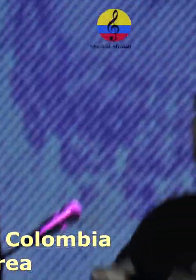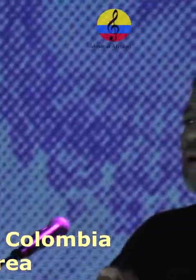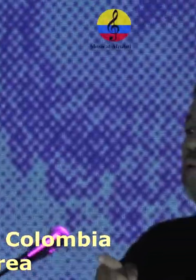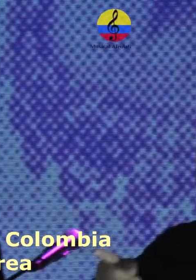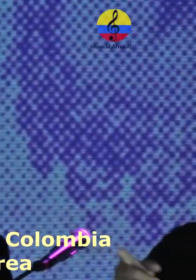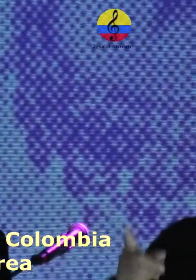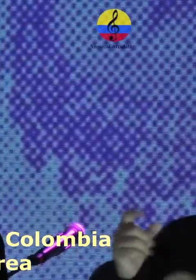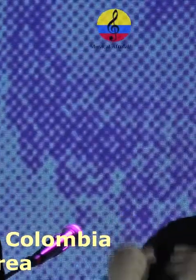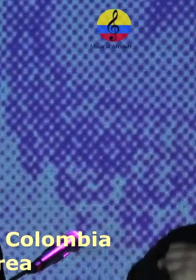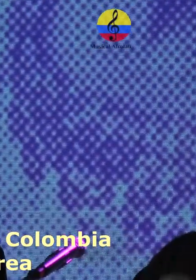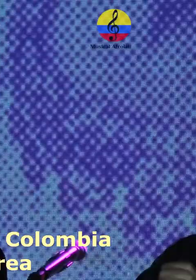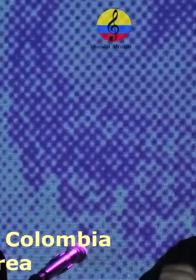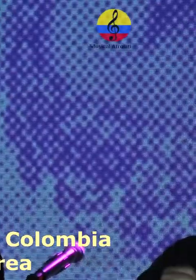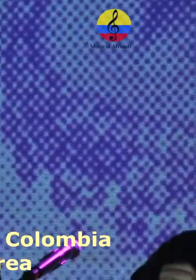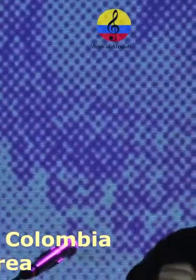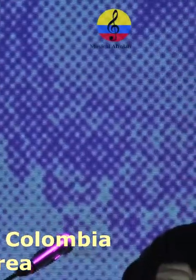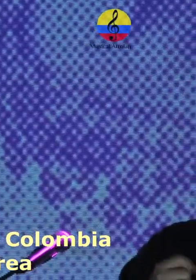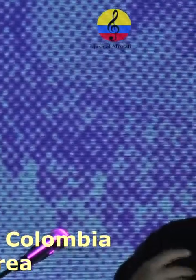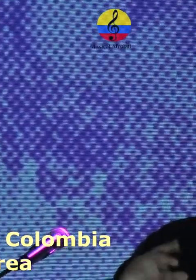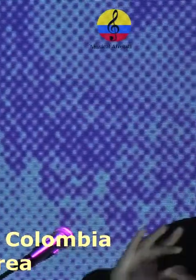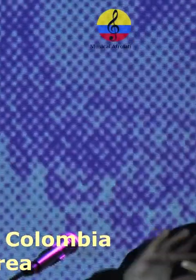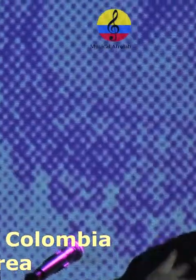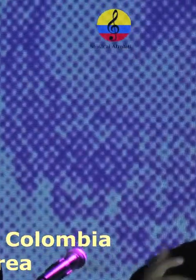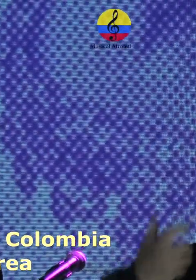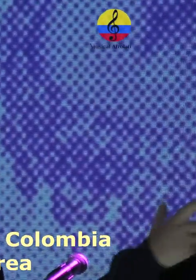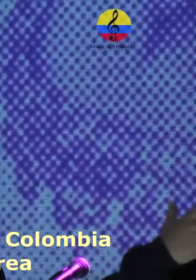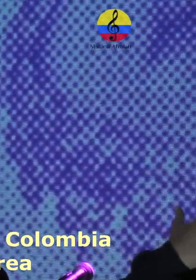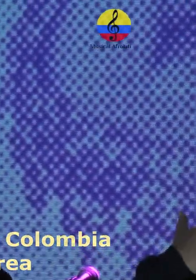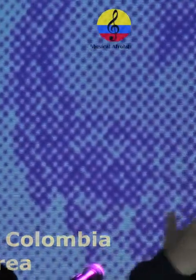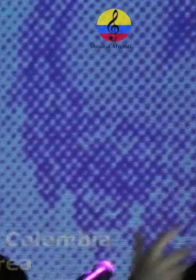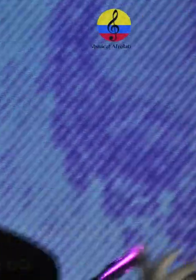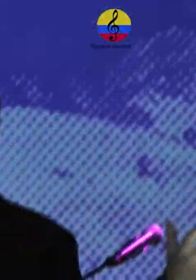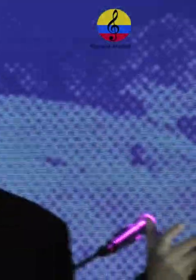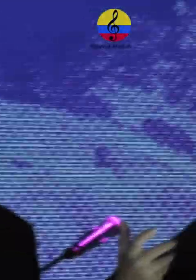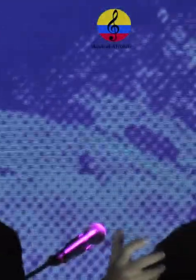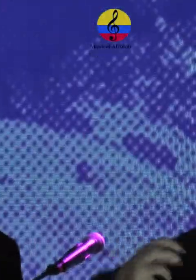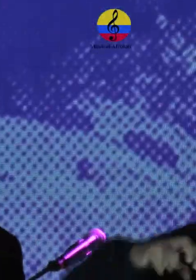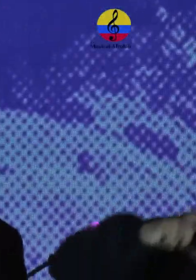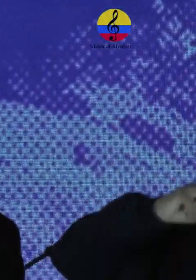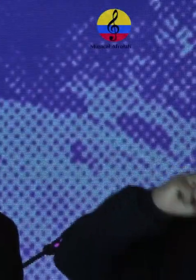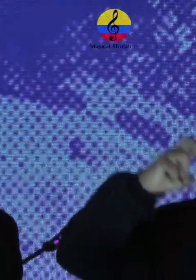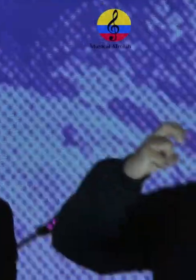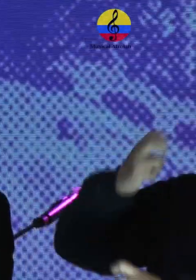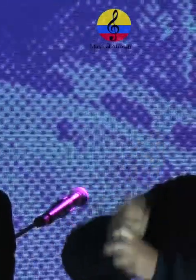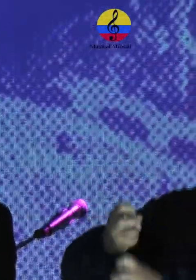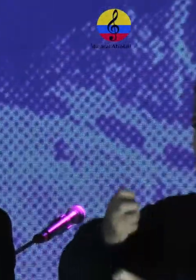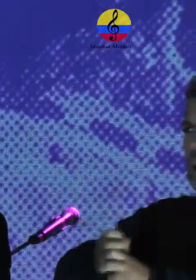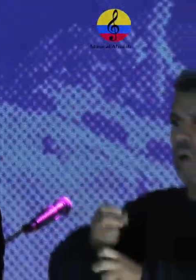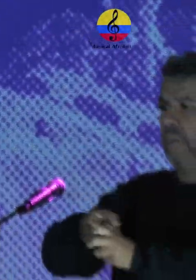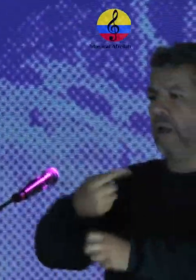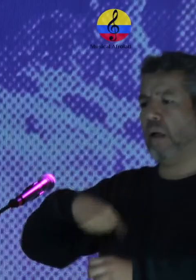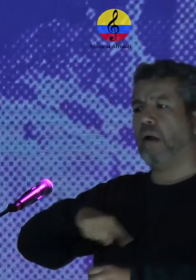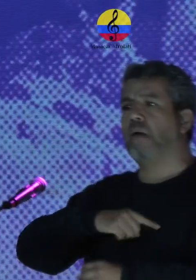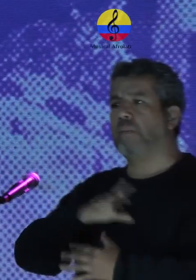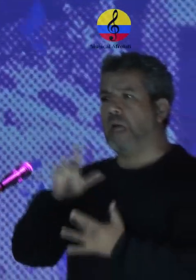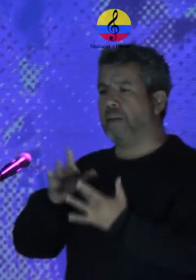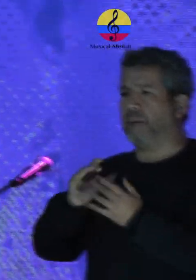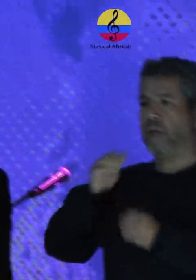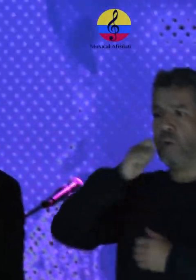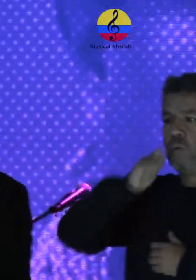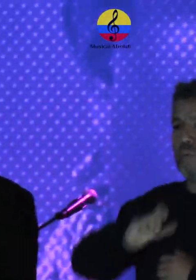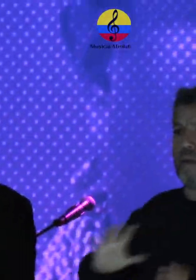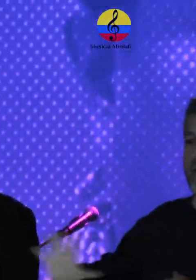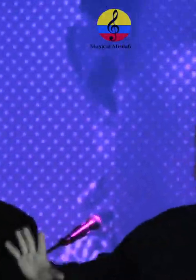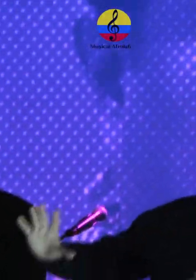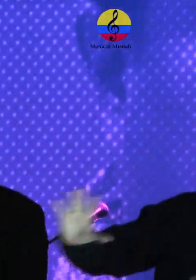uno de los años más dolorosos y complejos que hayamos atravesado como